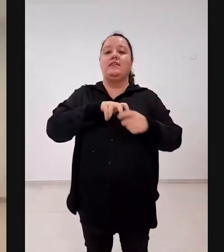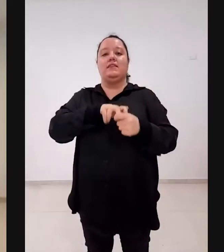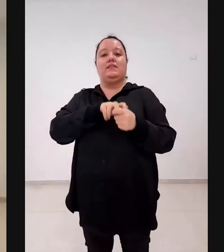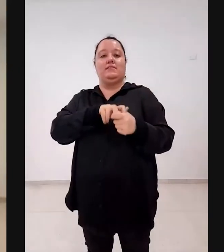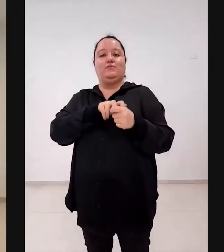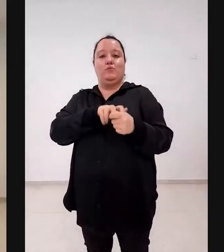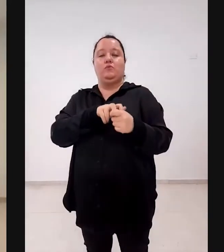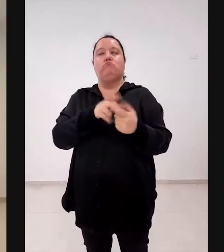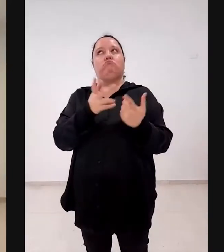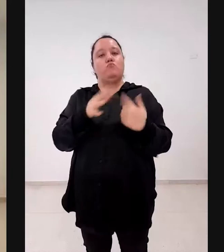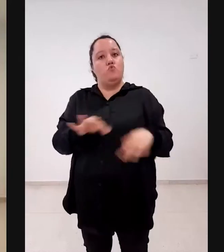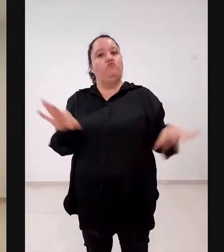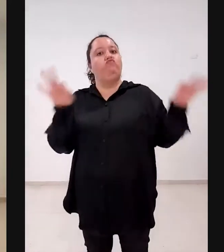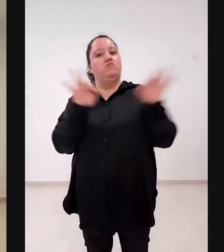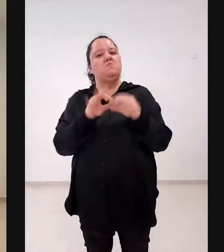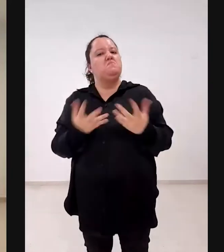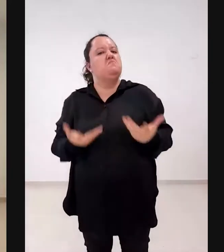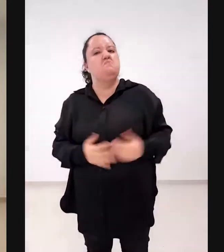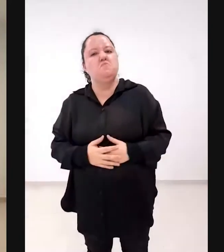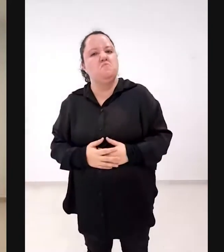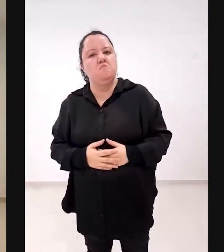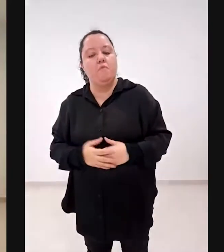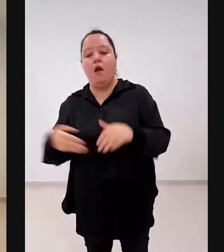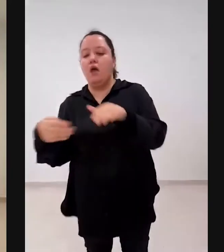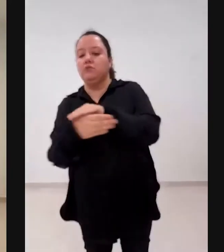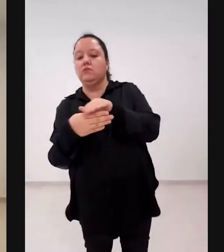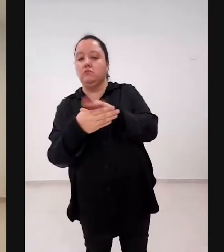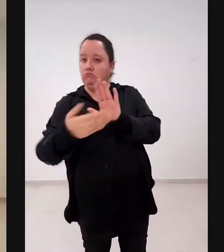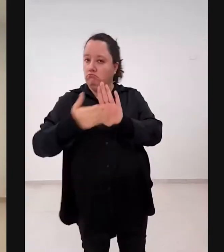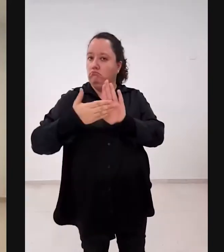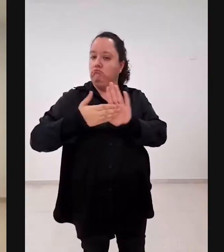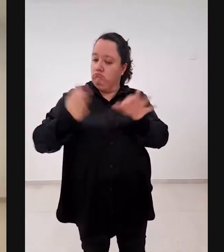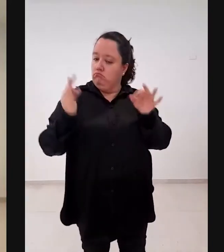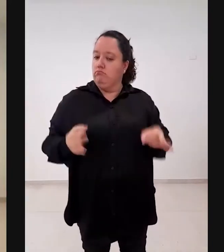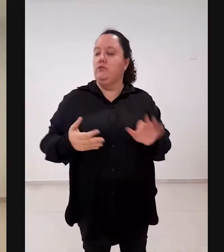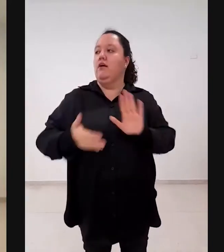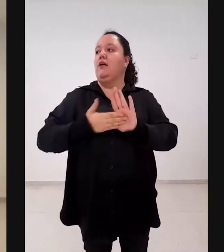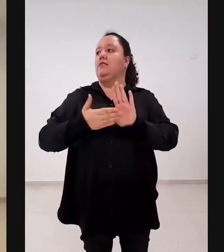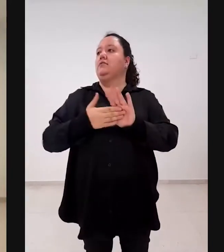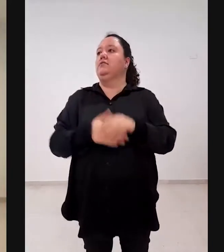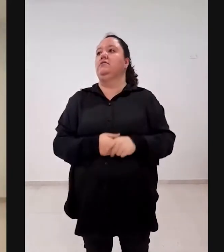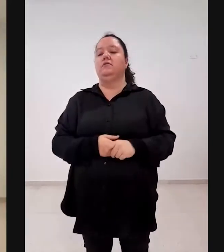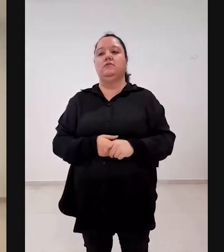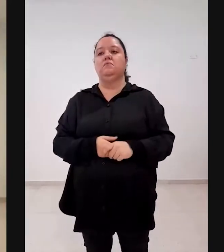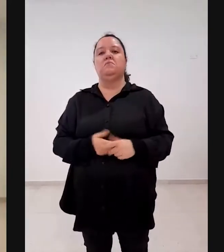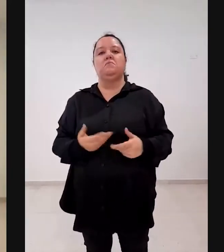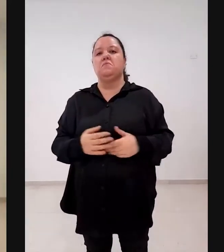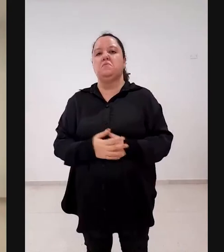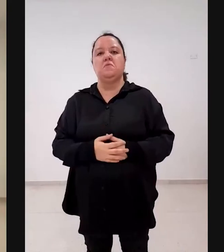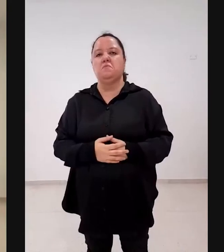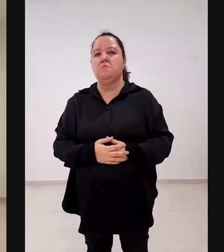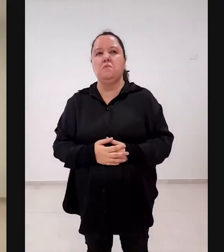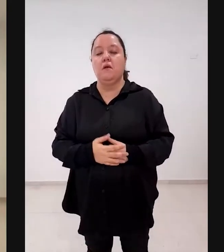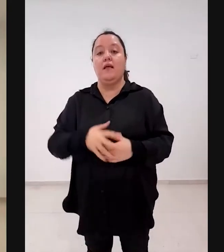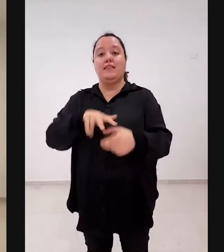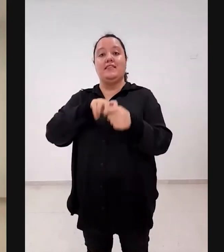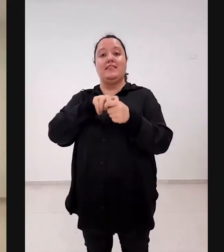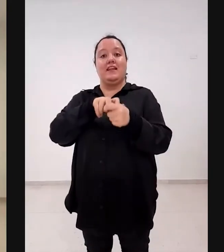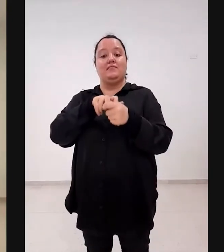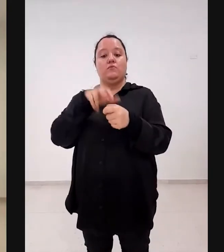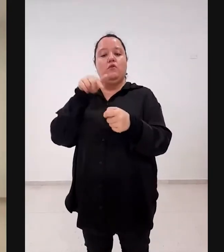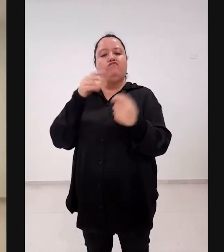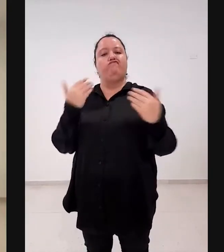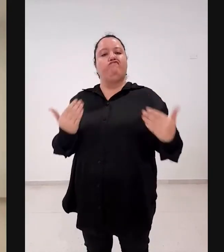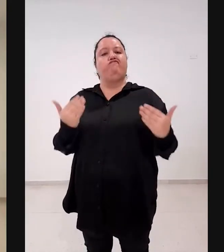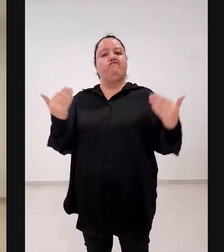para garantizar la accesibilidad para garantizar el transporte que sirva